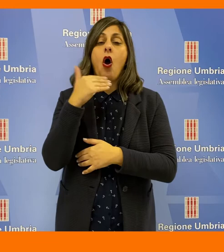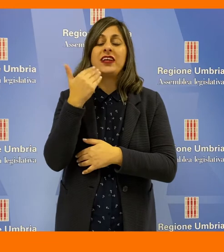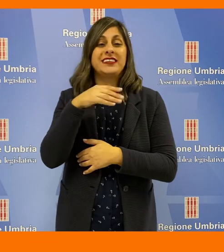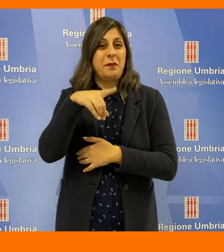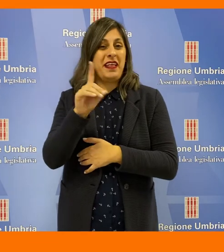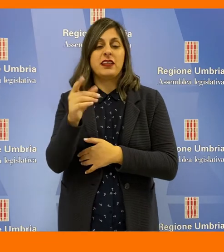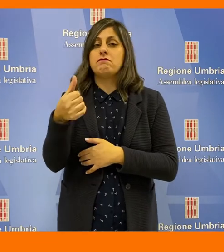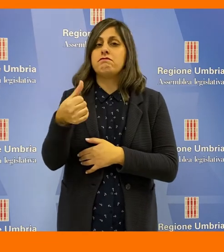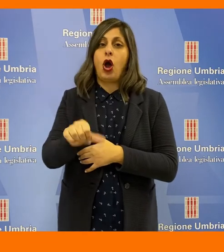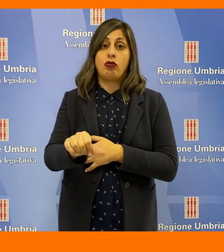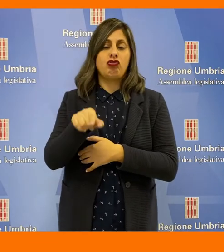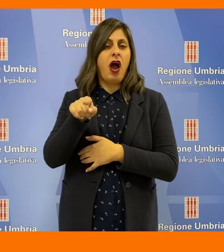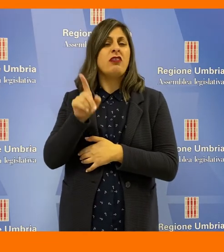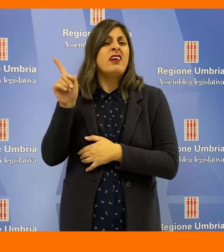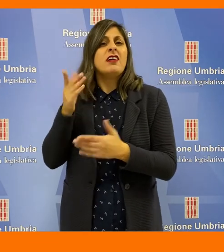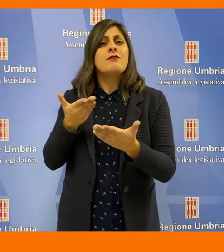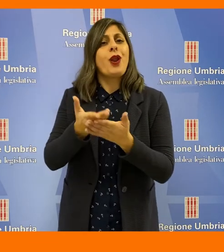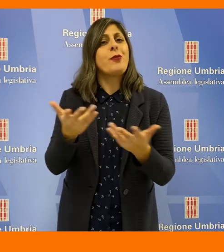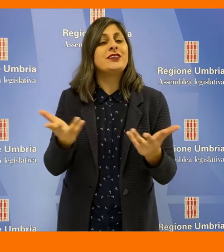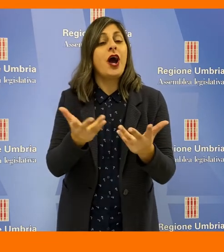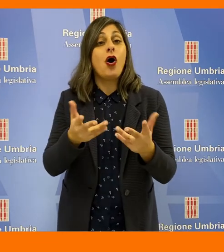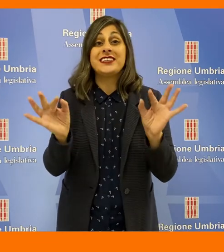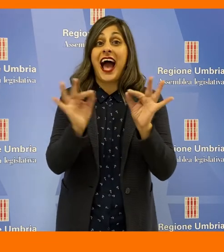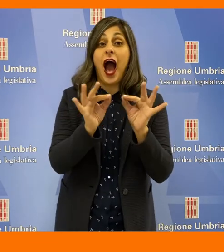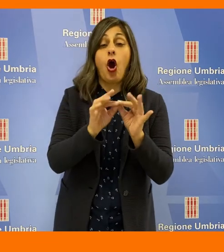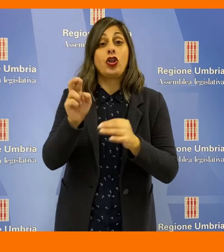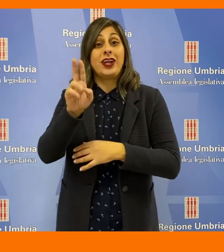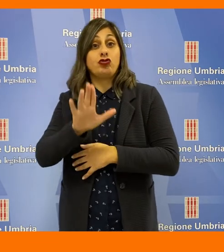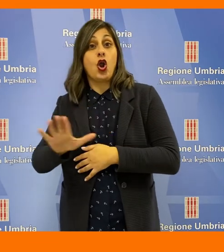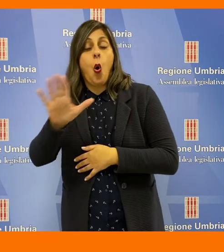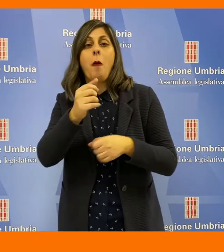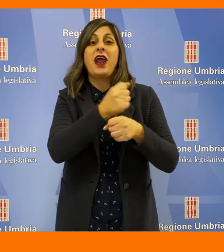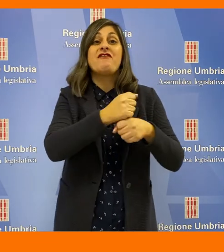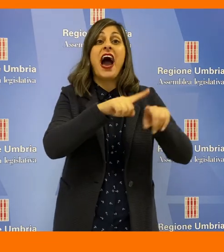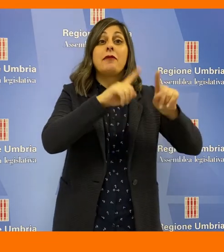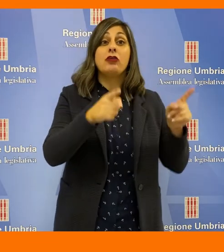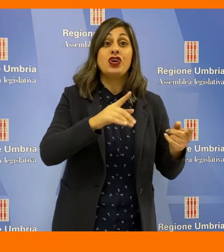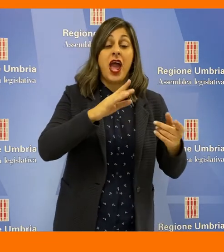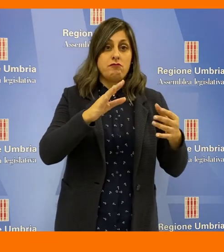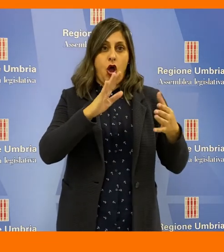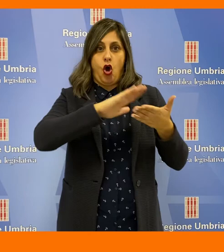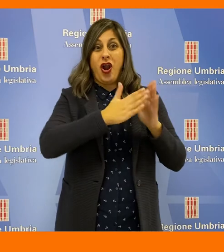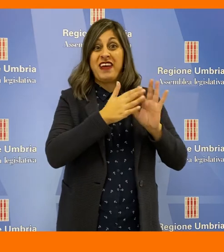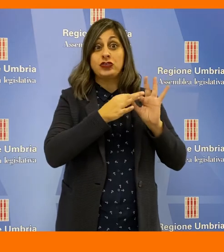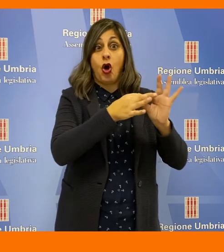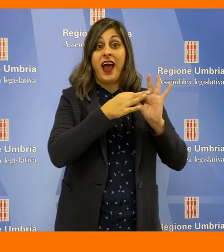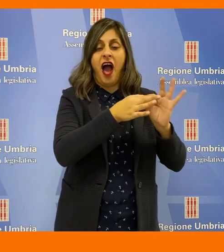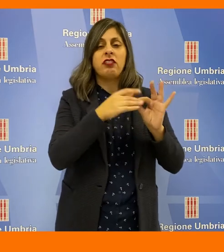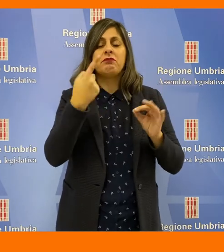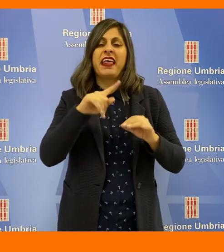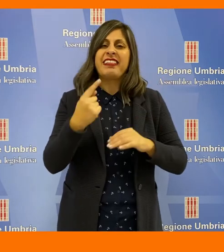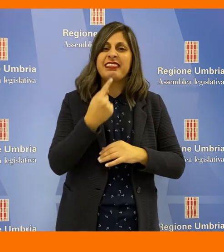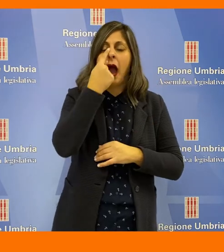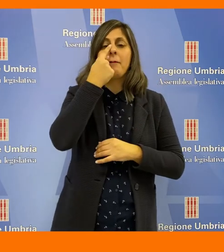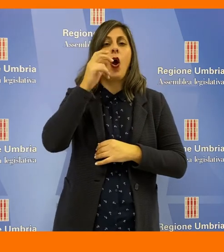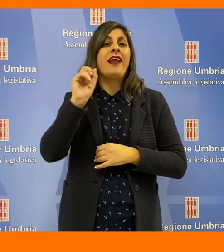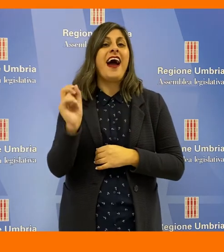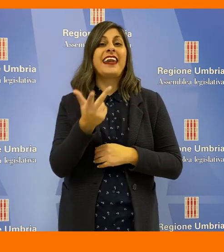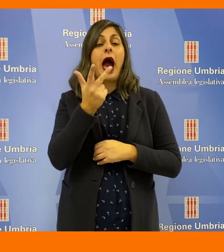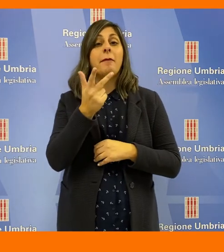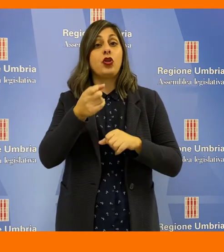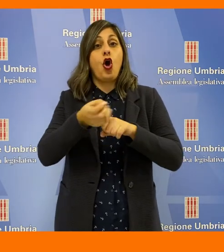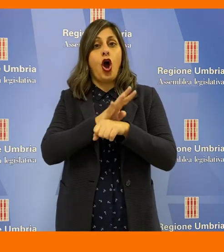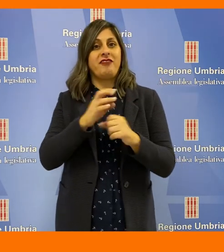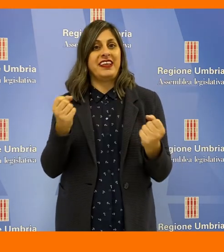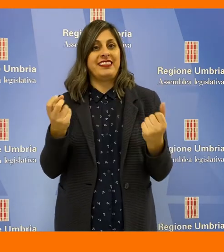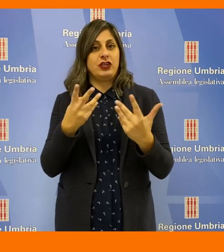l'atto di indirizzo della consigliera Donatella Polzi, Partito Democratico, che proponeva un accordo tra Regione Umbria e farmacie convenzionate per l